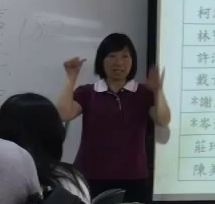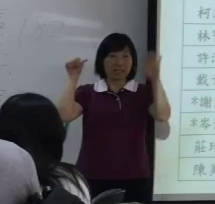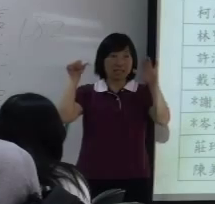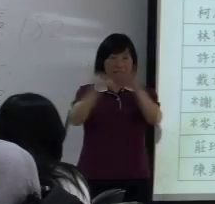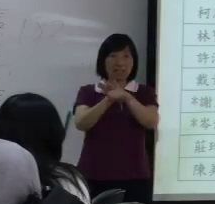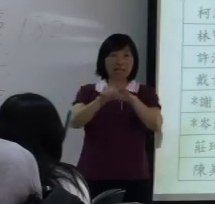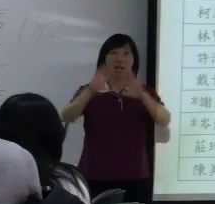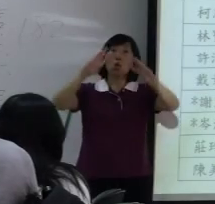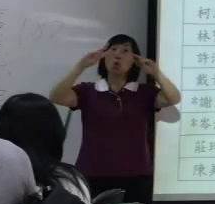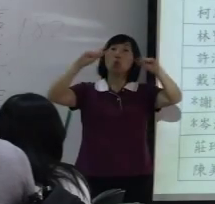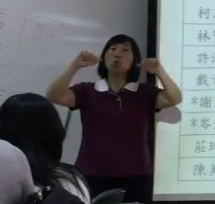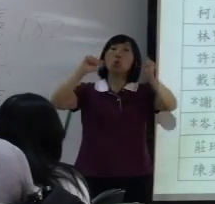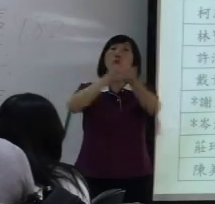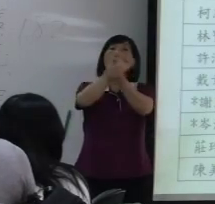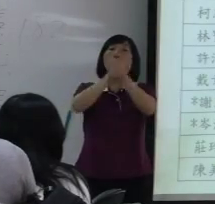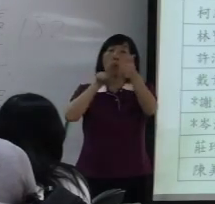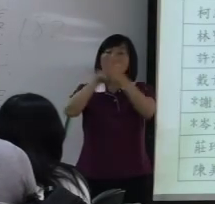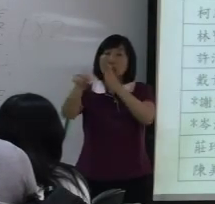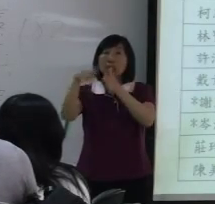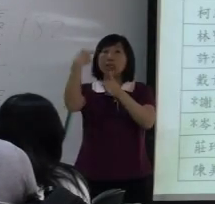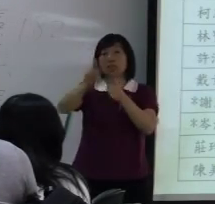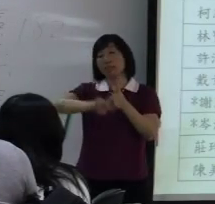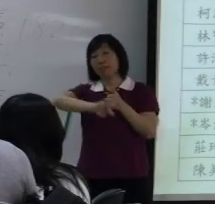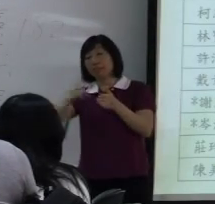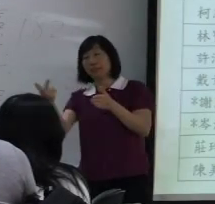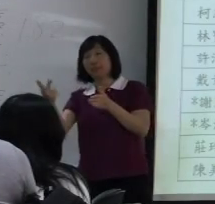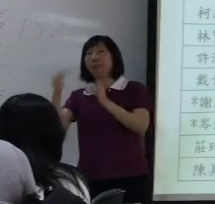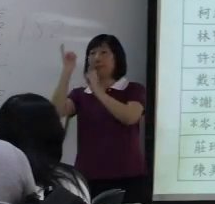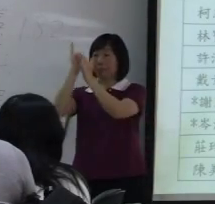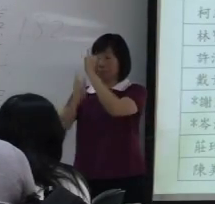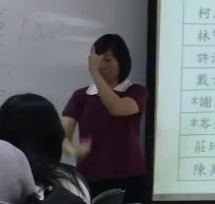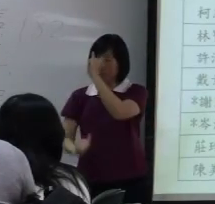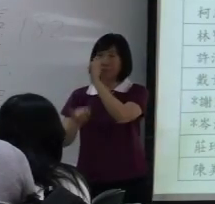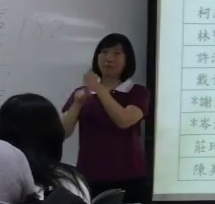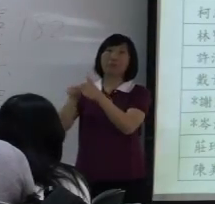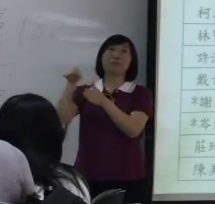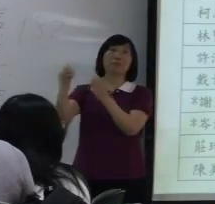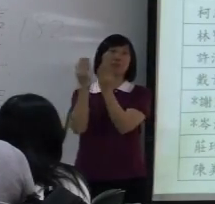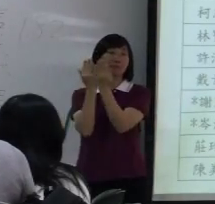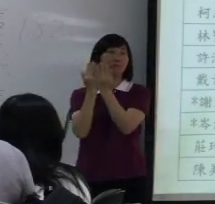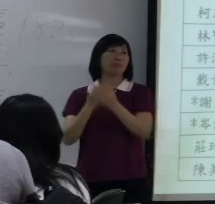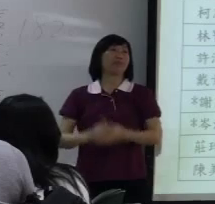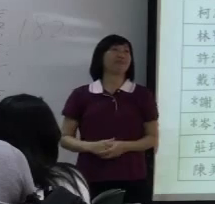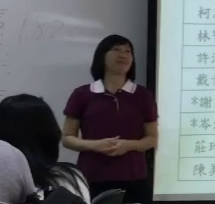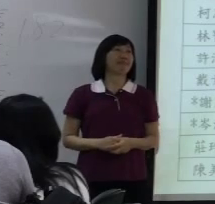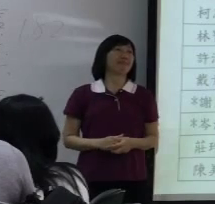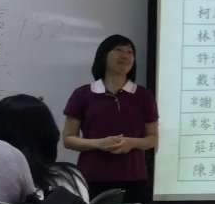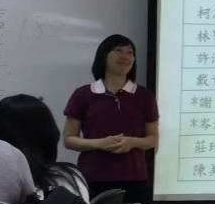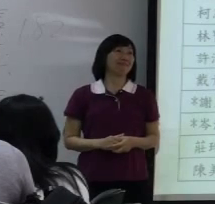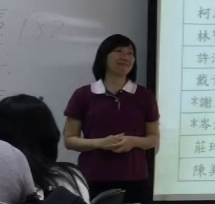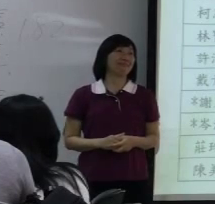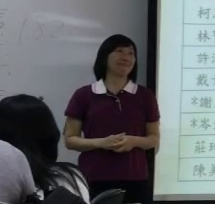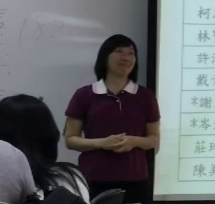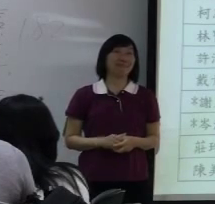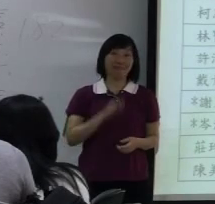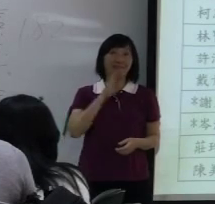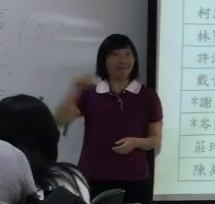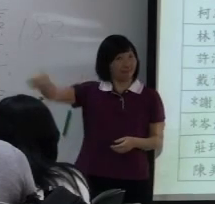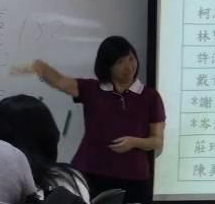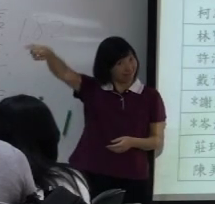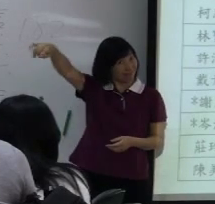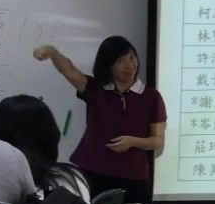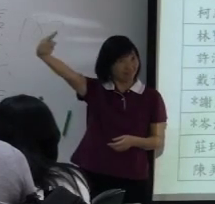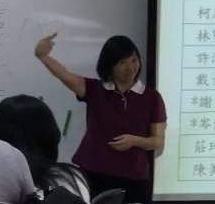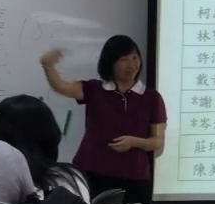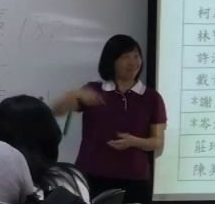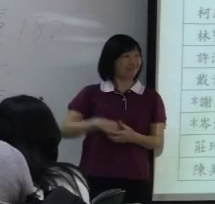土木系，后来再转到历史系，哦，第一位